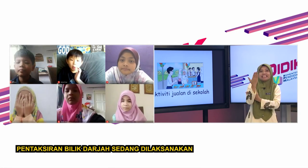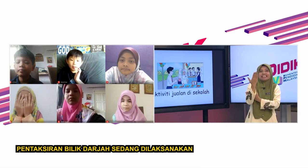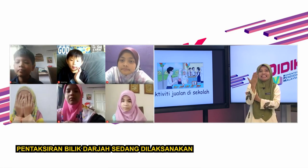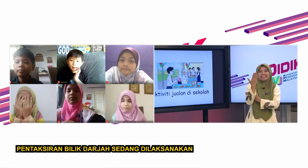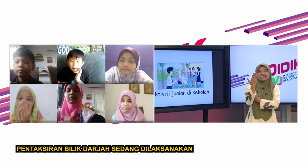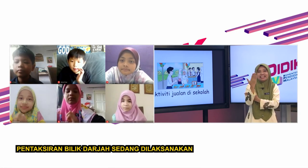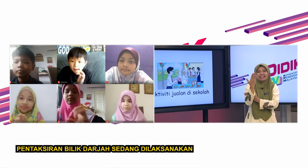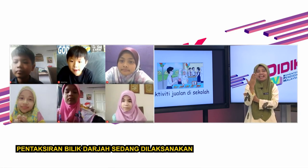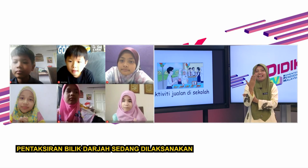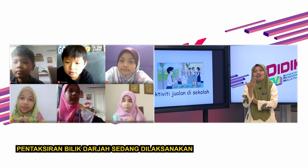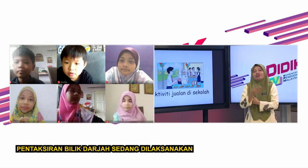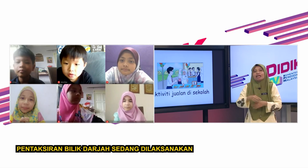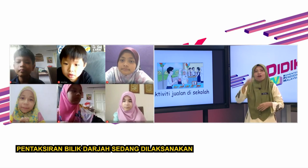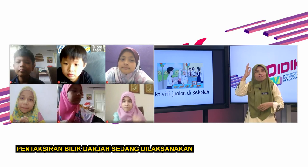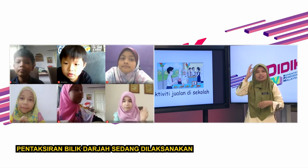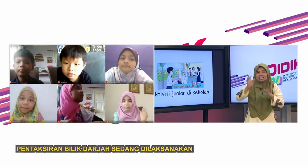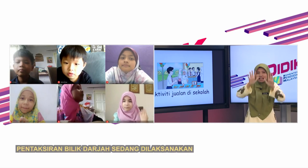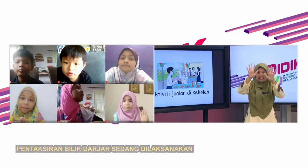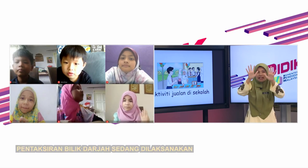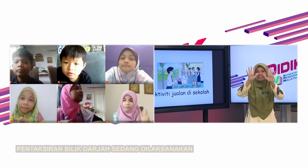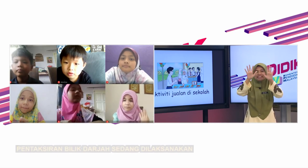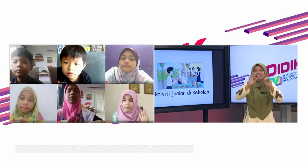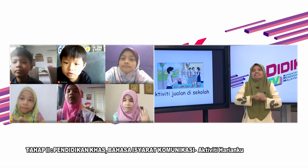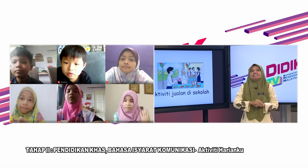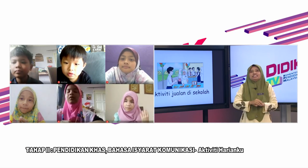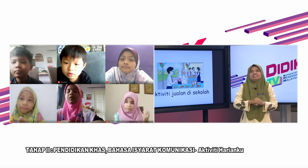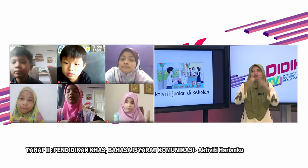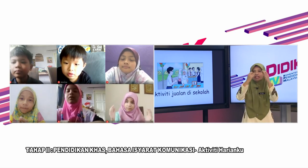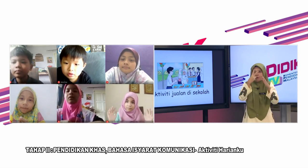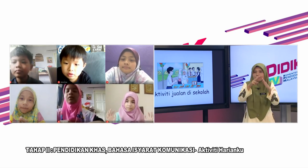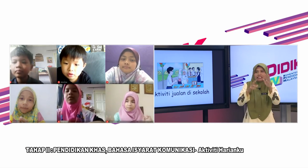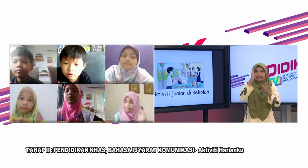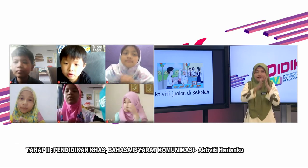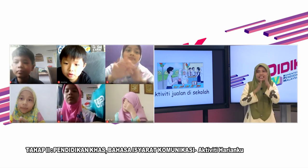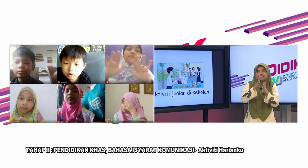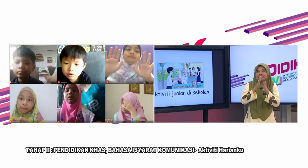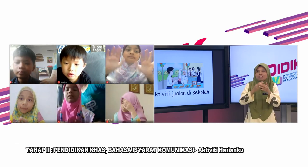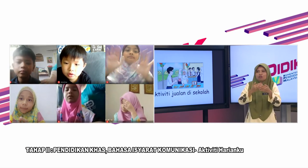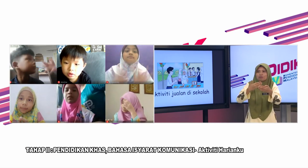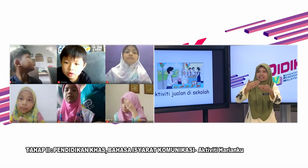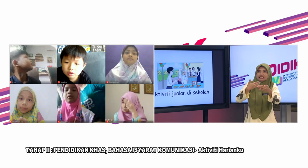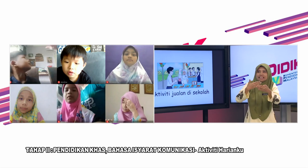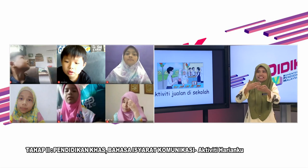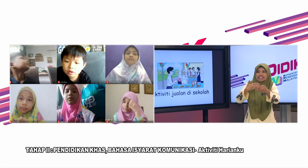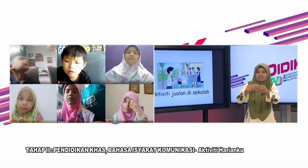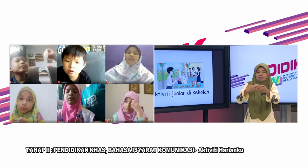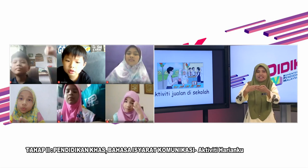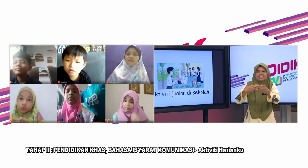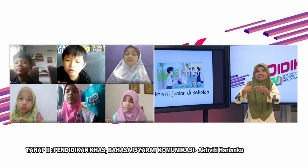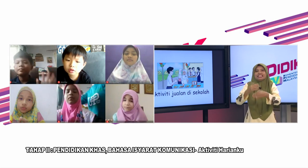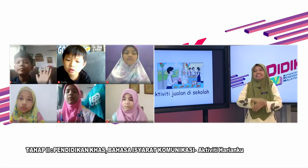Pagi. Okey. Fish tangan atas sikit. Cikgu tak nampak isyarat. Duduk belakang sikit.